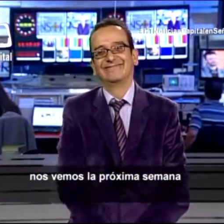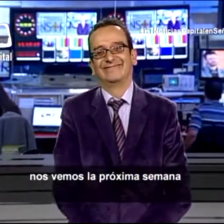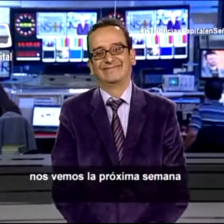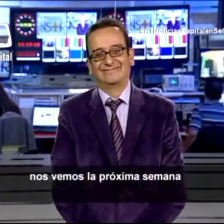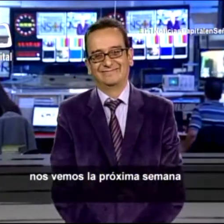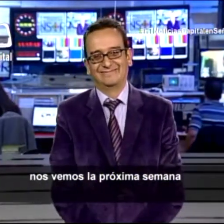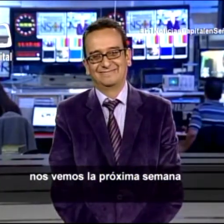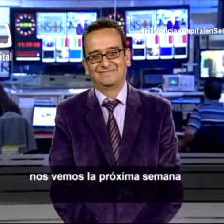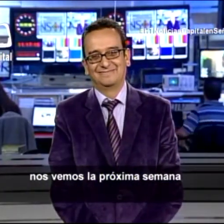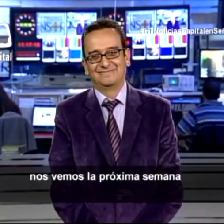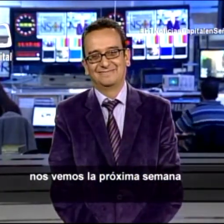la próxima semana.